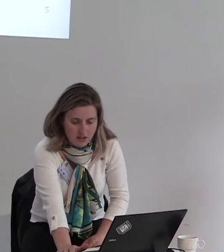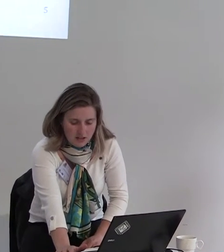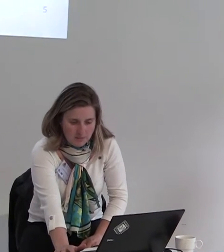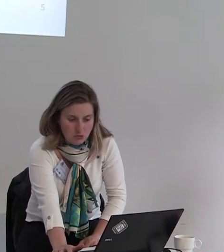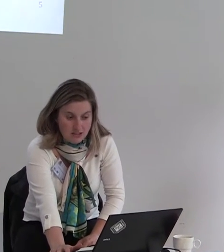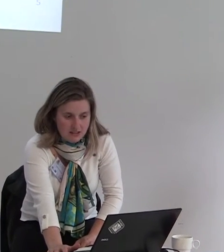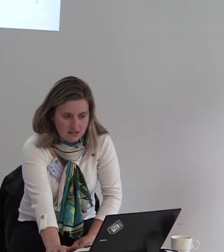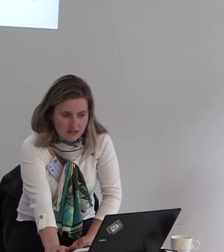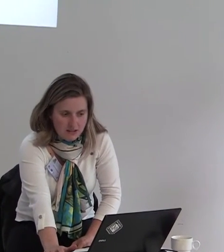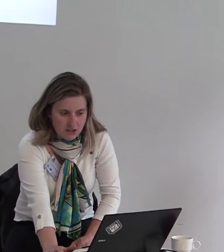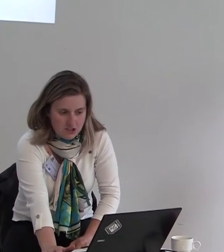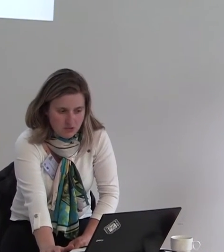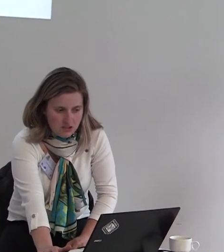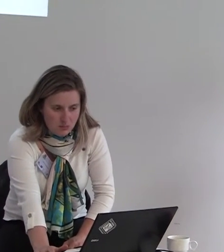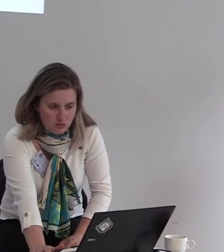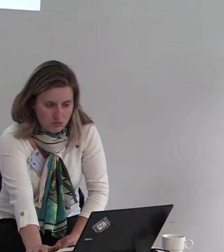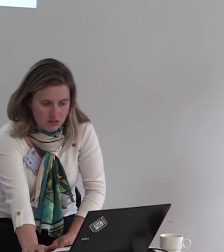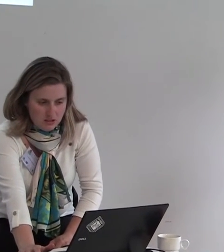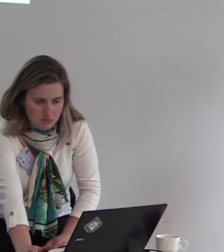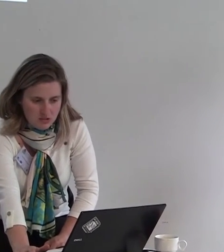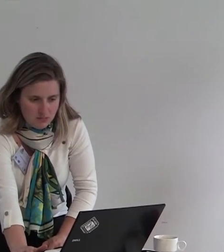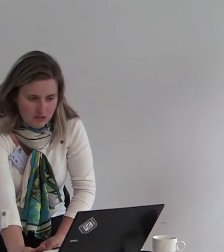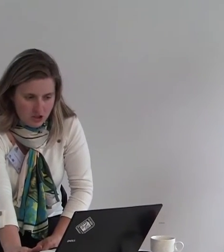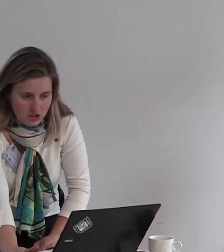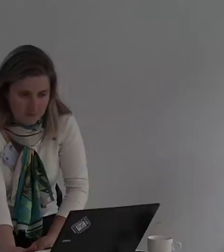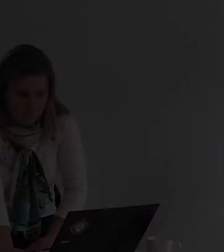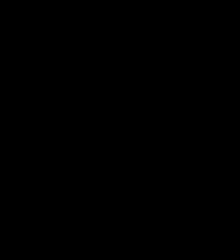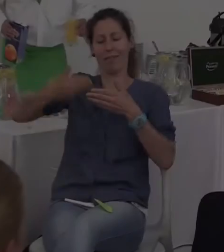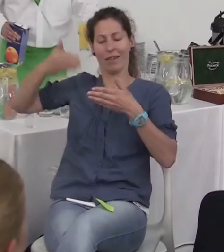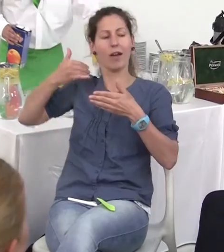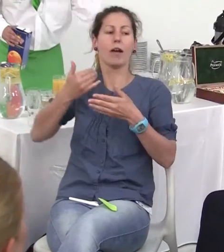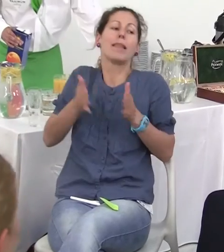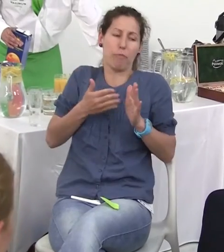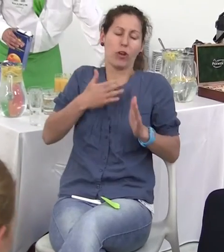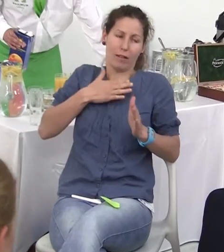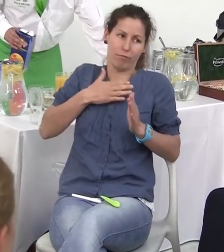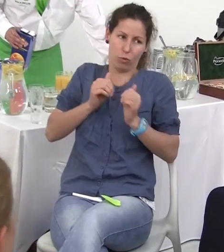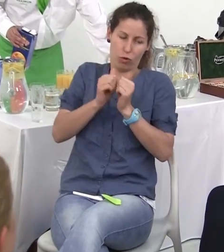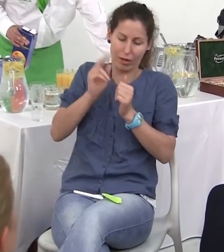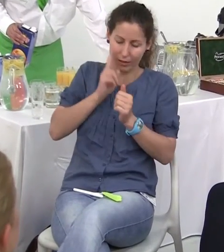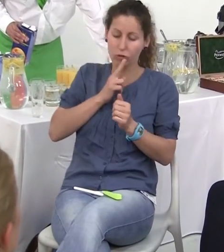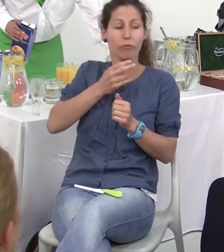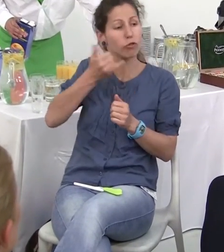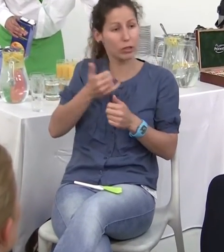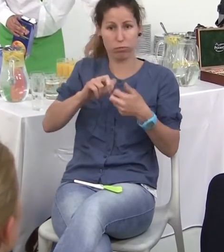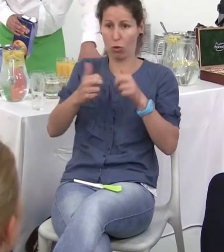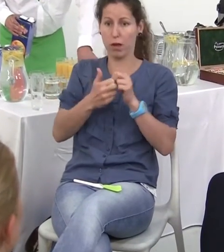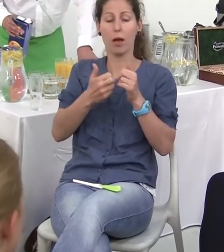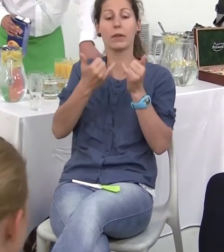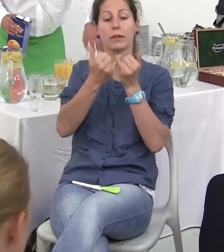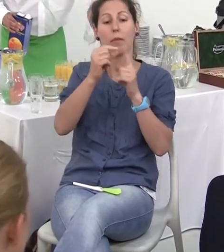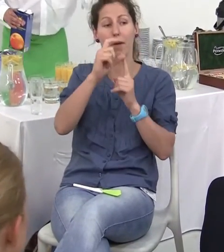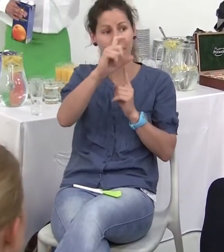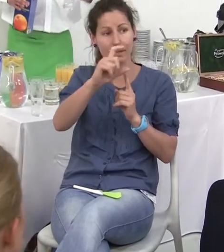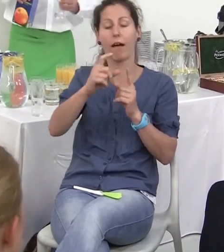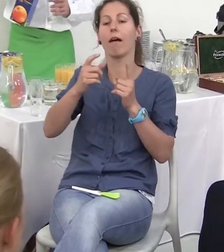potřebovat, nebo ty finanční prostředky budou nutně muset být vyšší. Pokud mám nevědomého žáka, já bych třeba chtěla, aby ten,